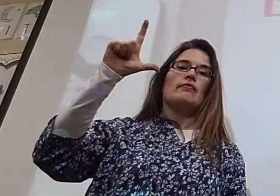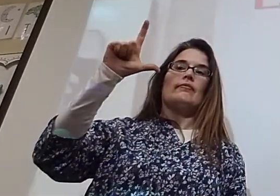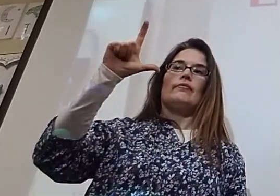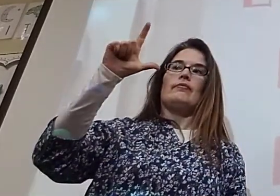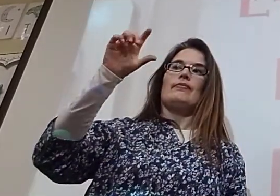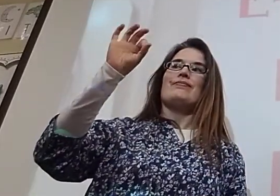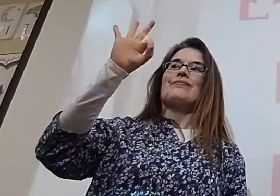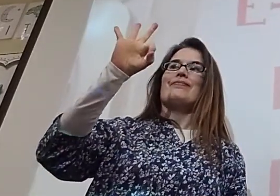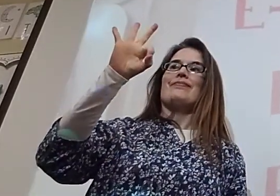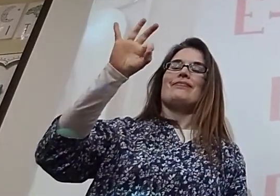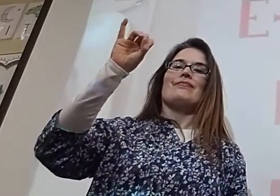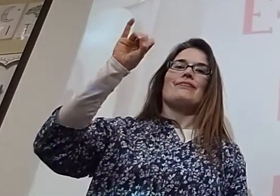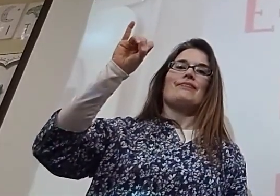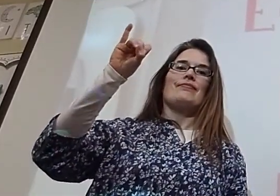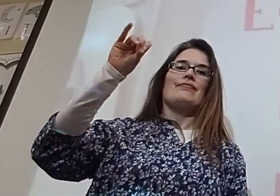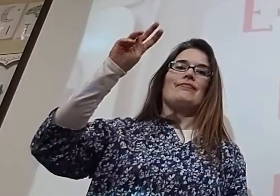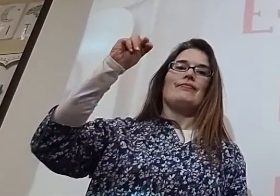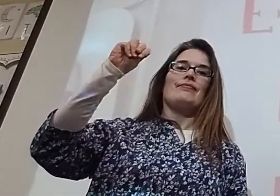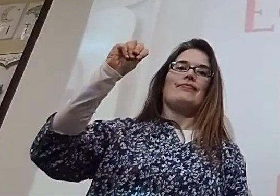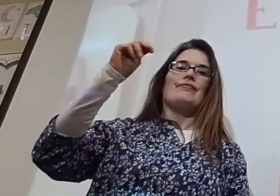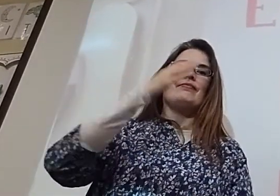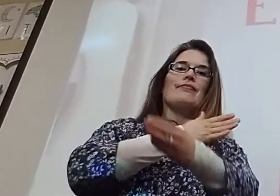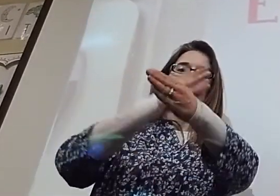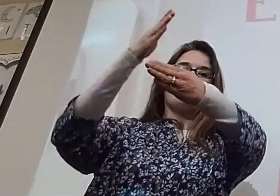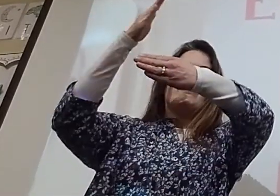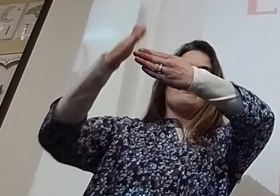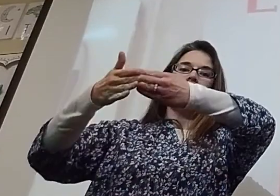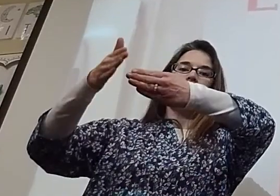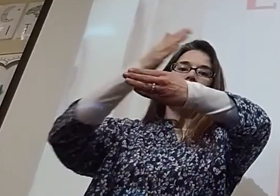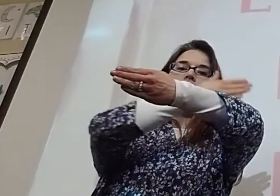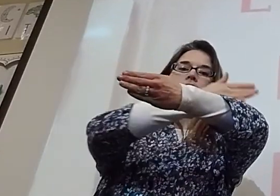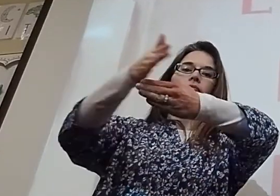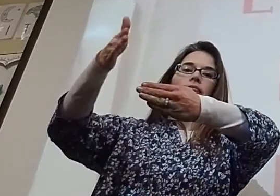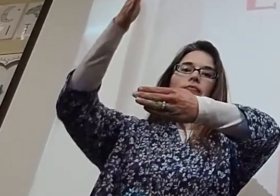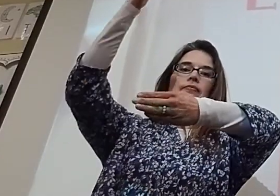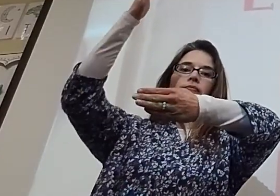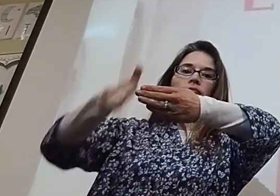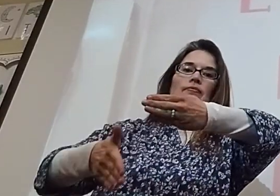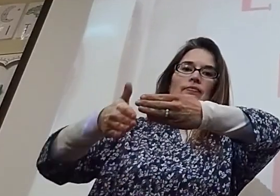L, F, E, N, L, V, L, V.